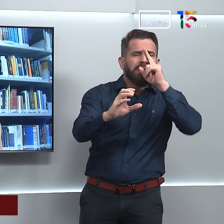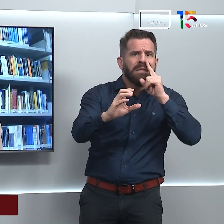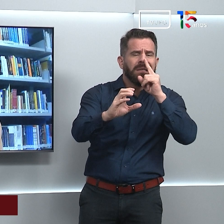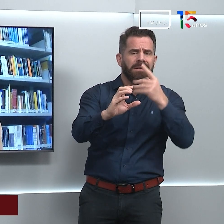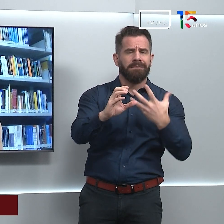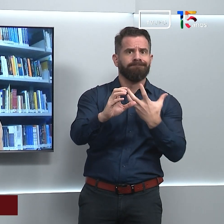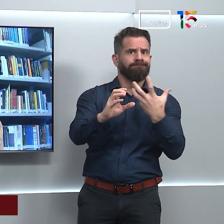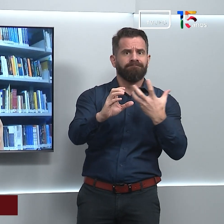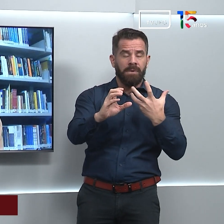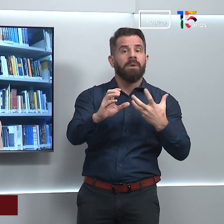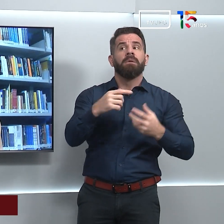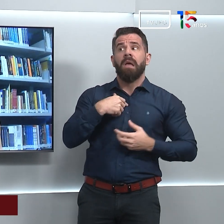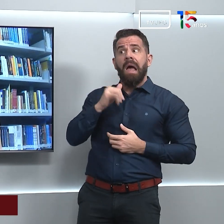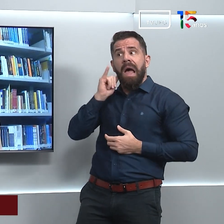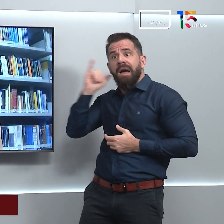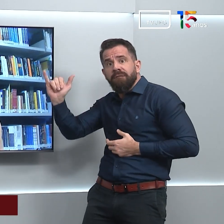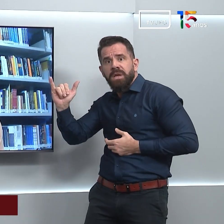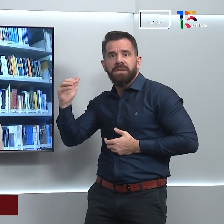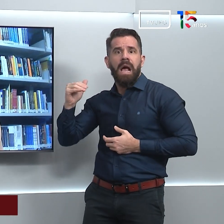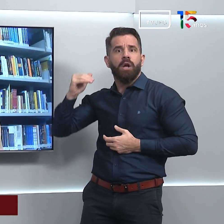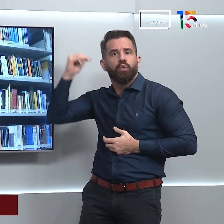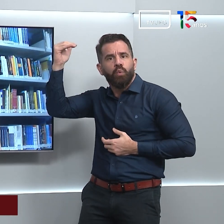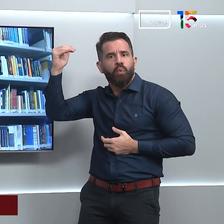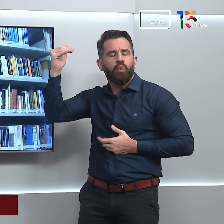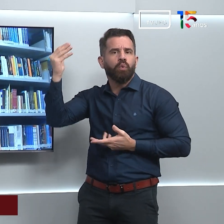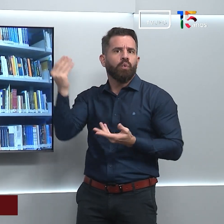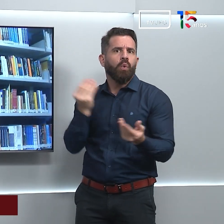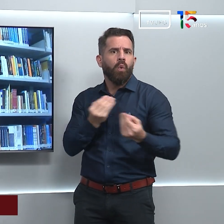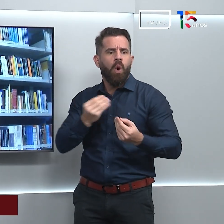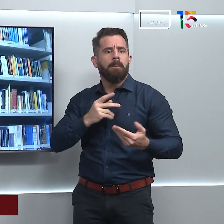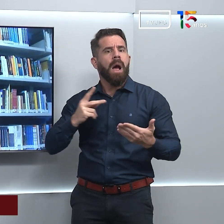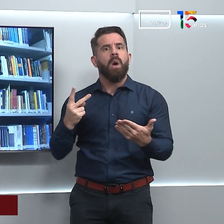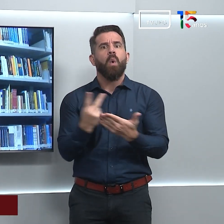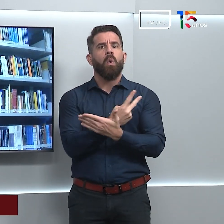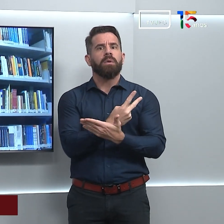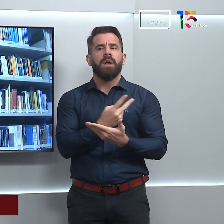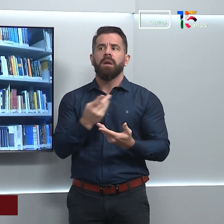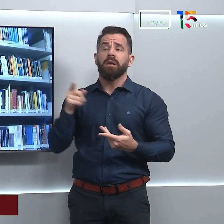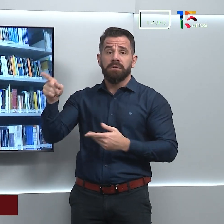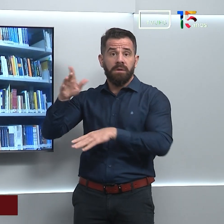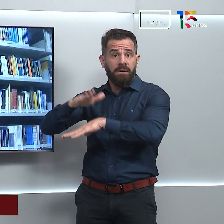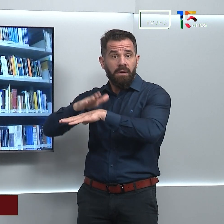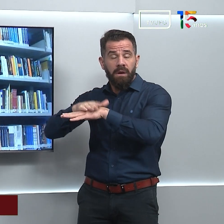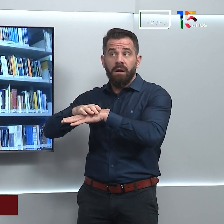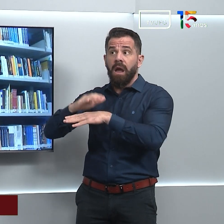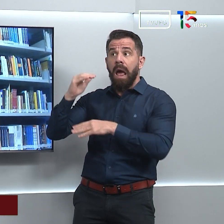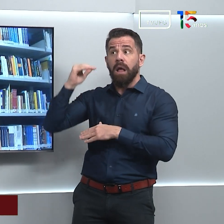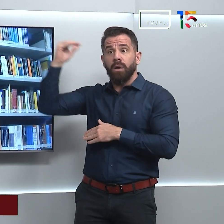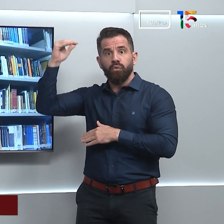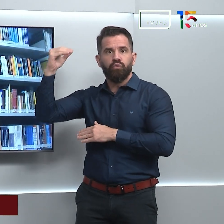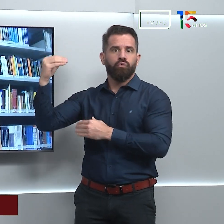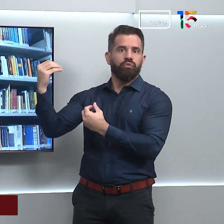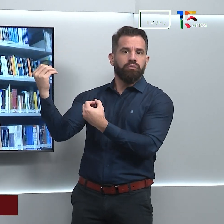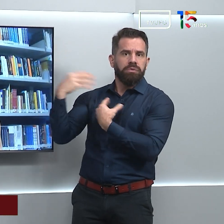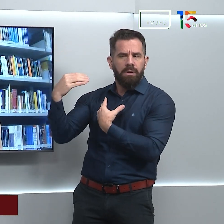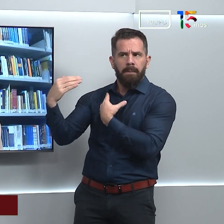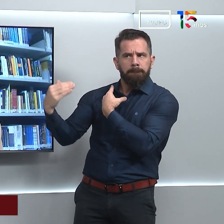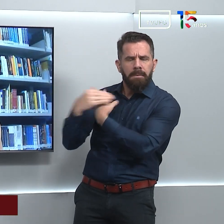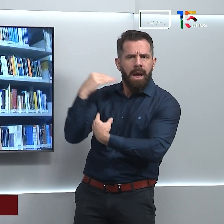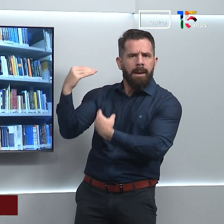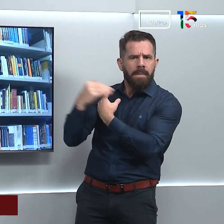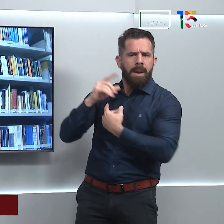adultos responsáveis que podem ajudar quando ela se deparar com alguma situação desconfortável, ofensiva ou qualquer